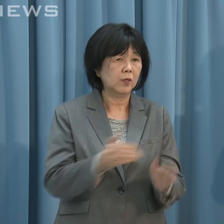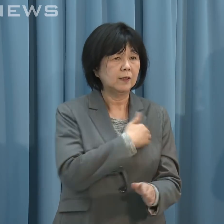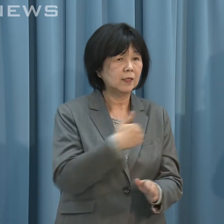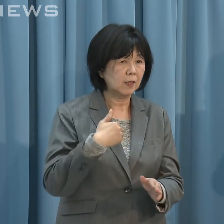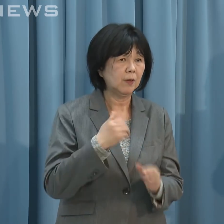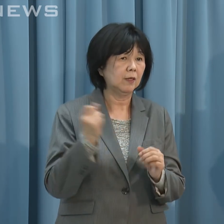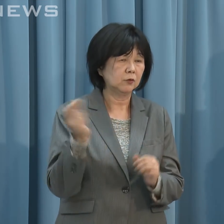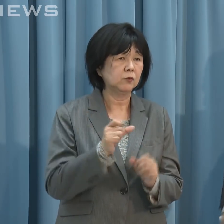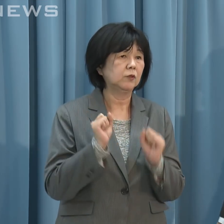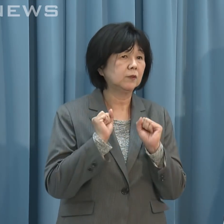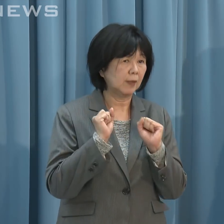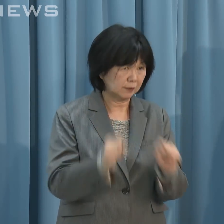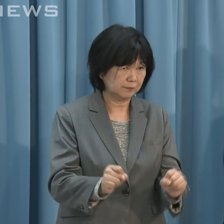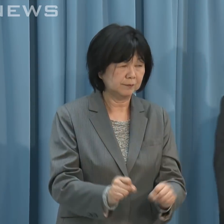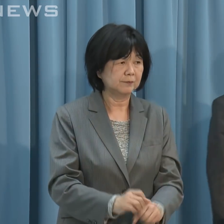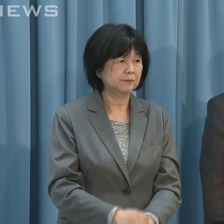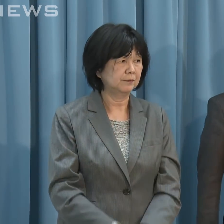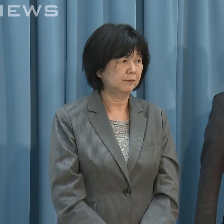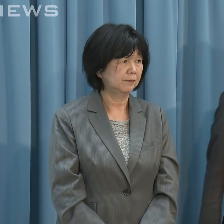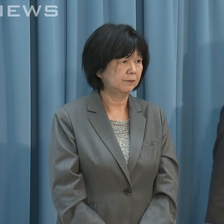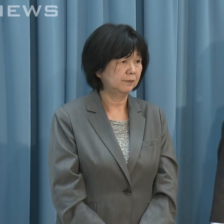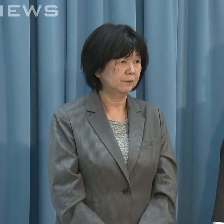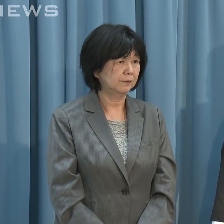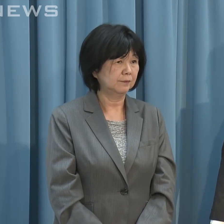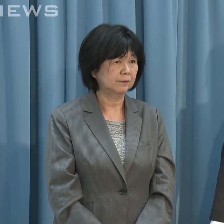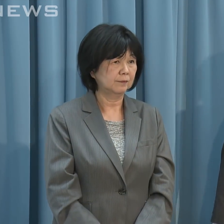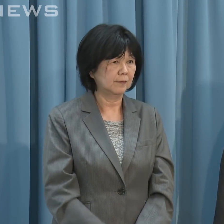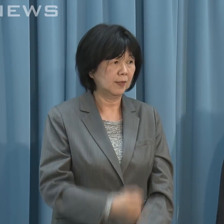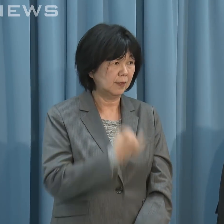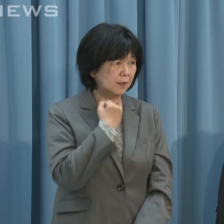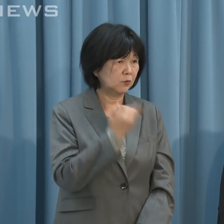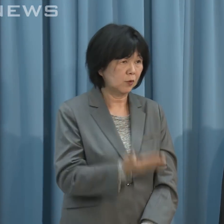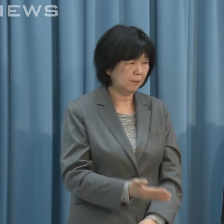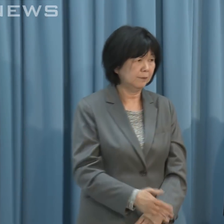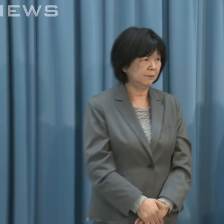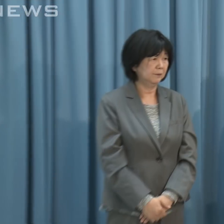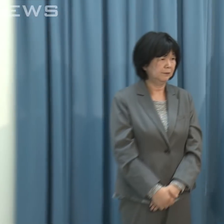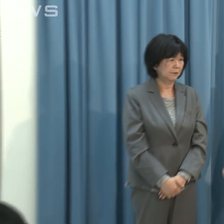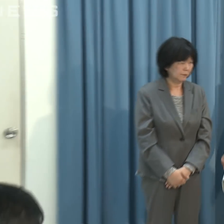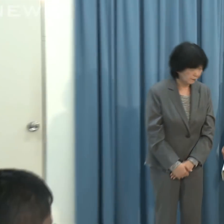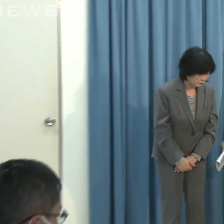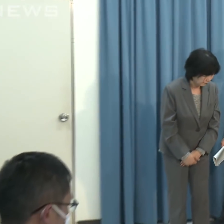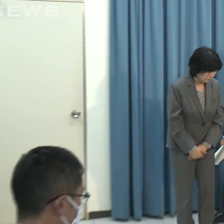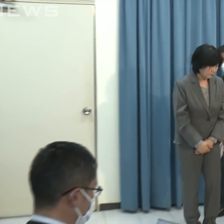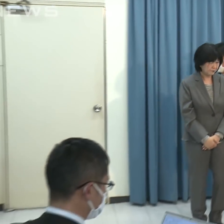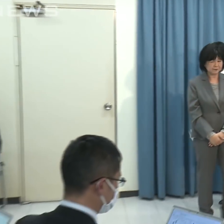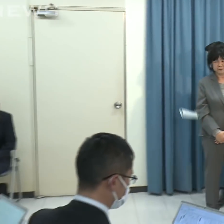はい、いいですか。じゃあよろしくお願いします。